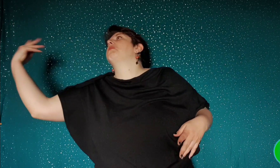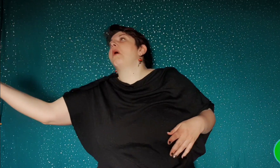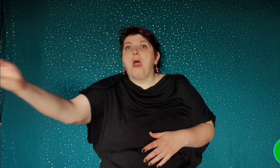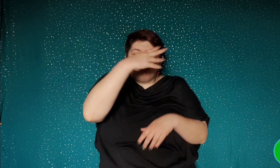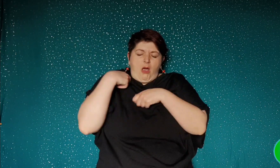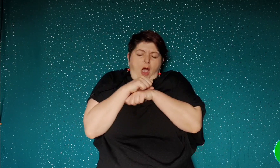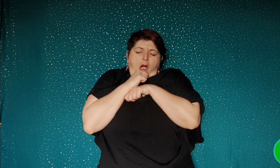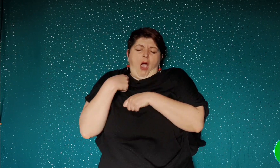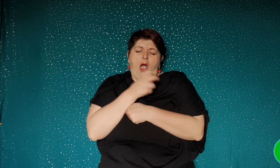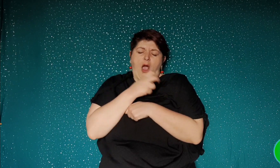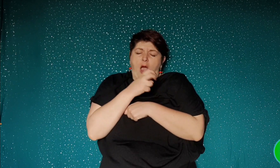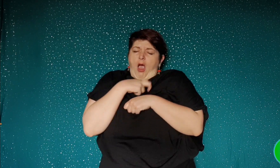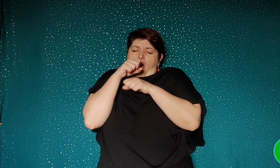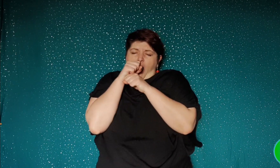plumes sur mon visage.